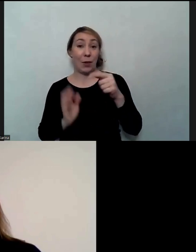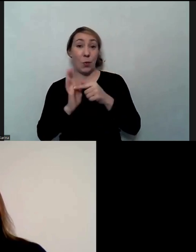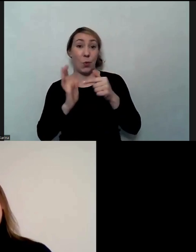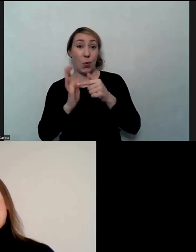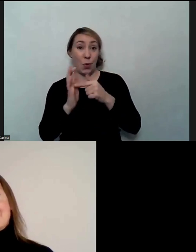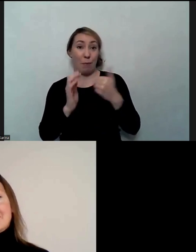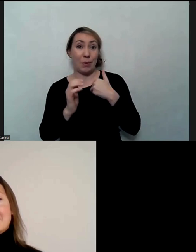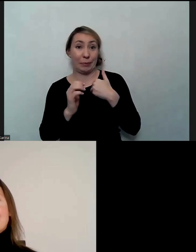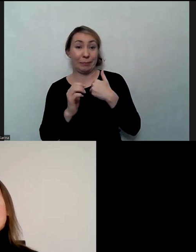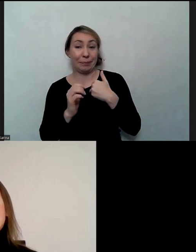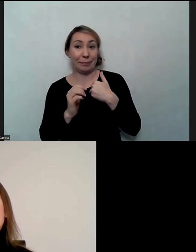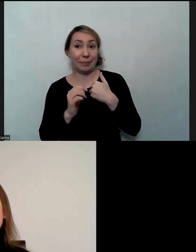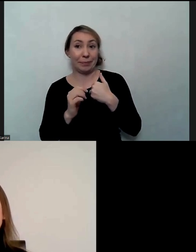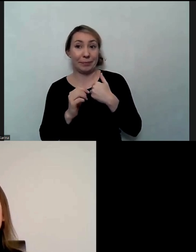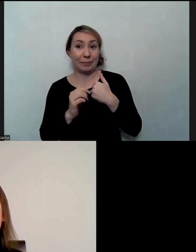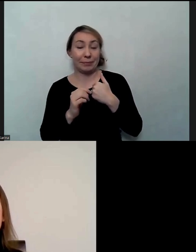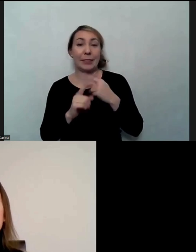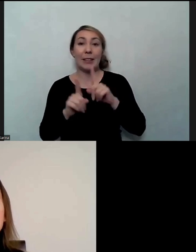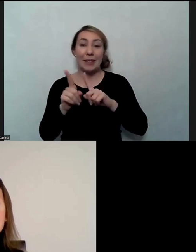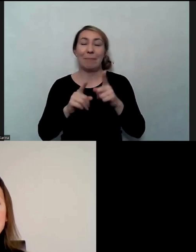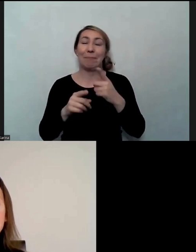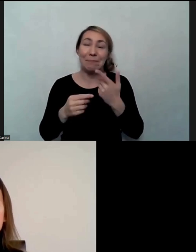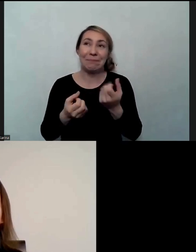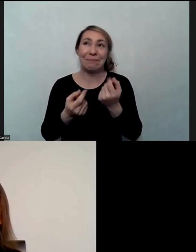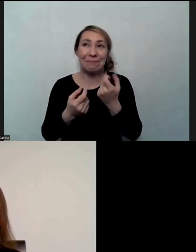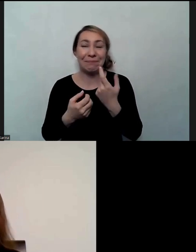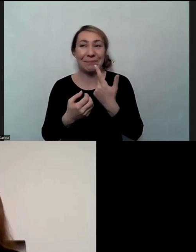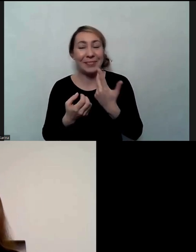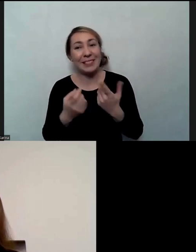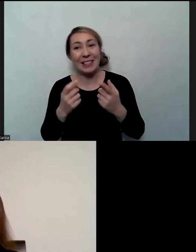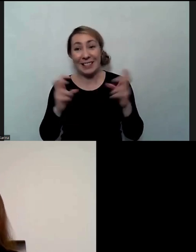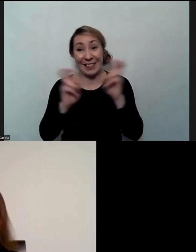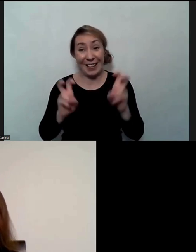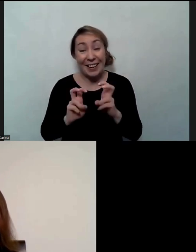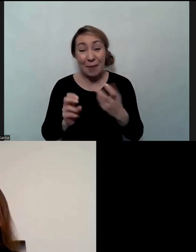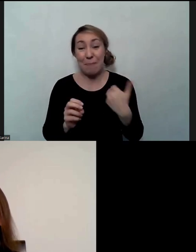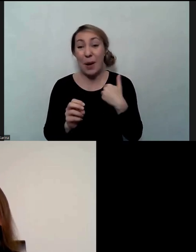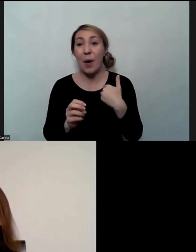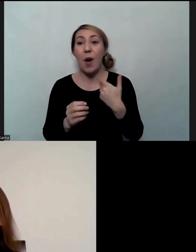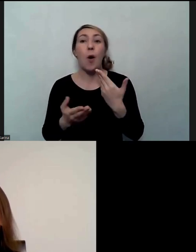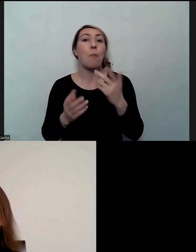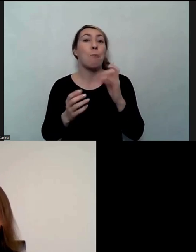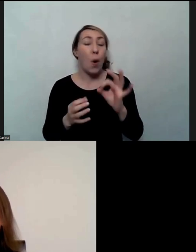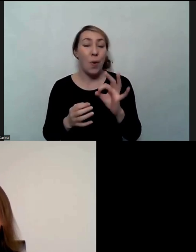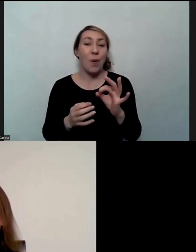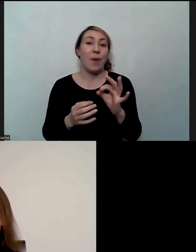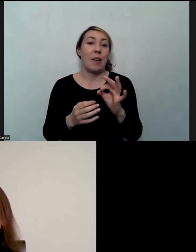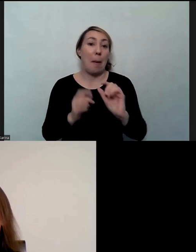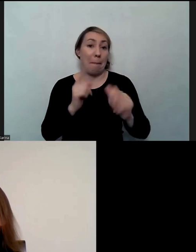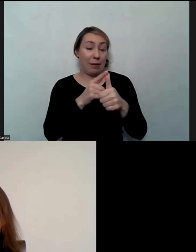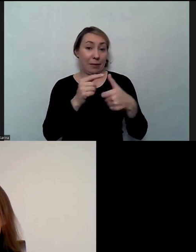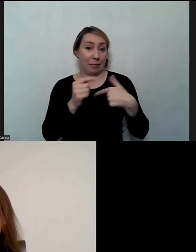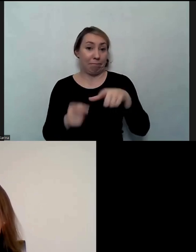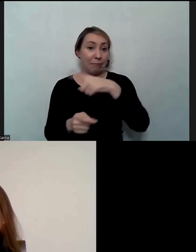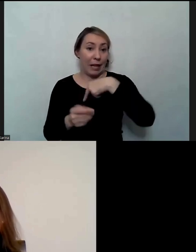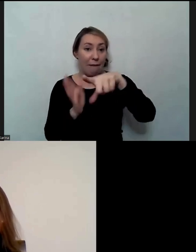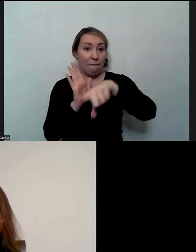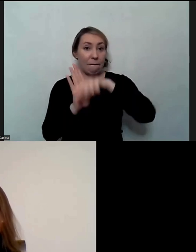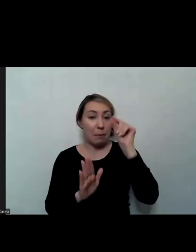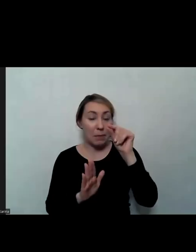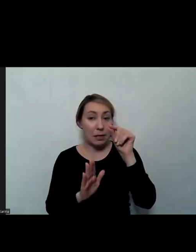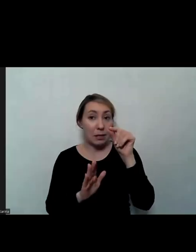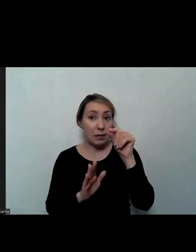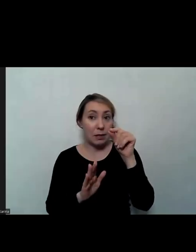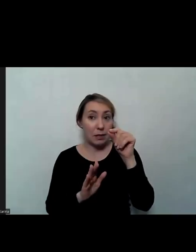To był ten moment niekiedy krytyczny, bo po pierwsze trzeba było, zanim wybraliśmy